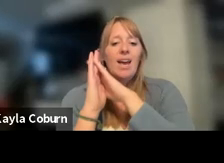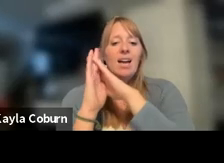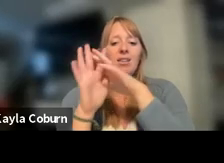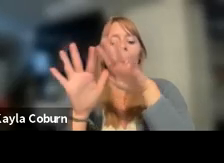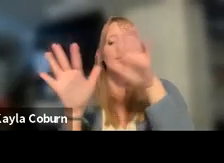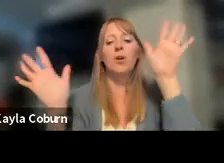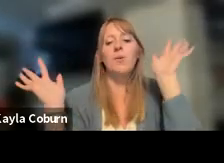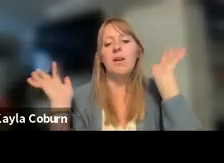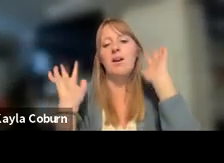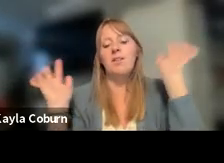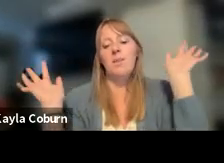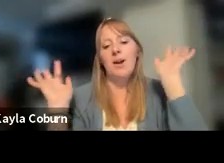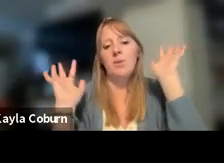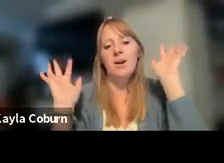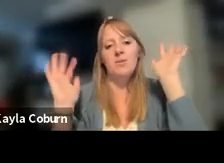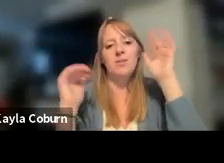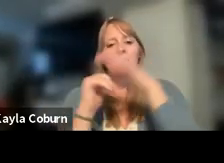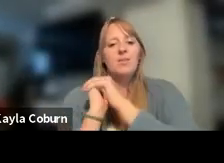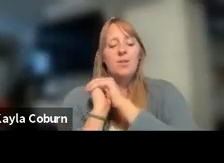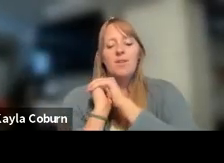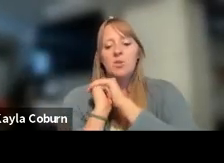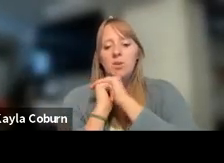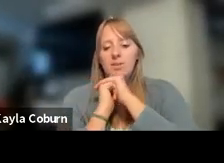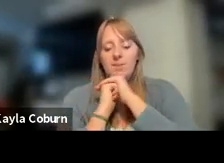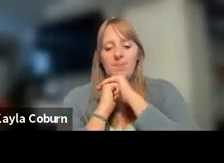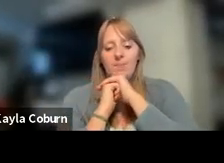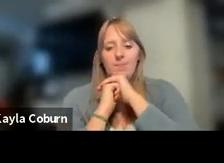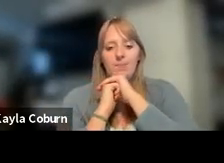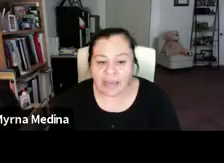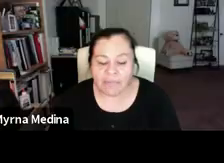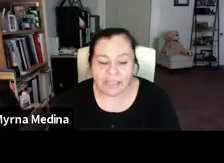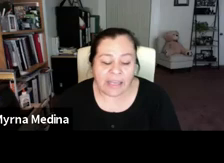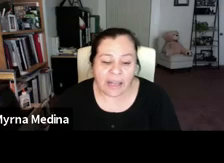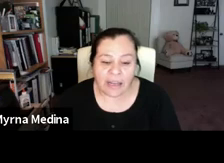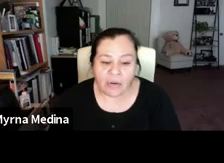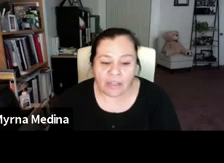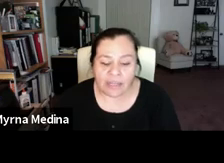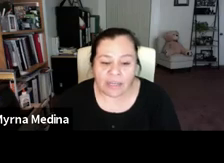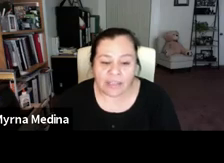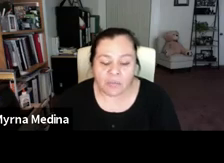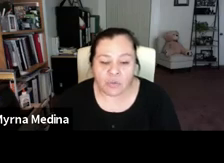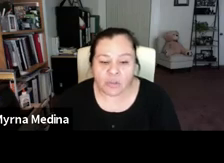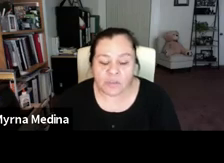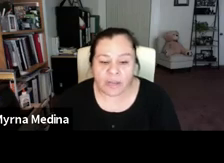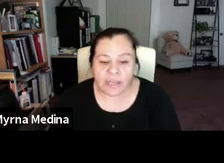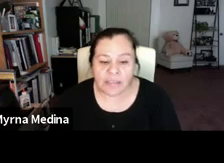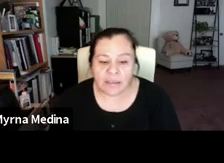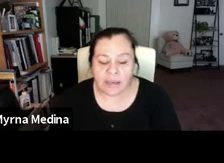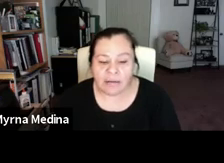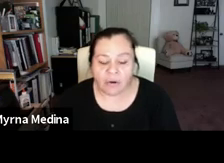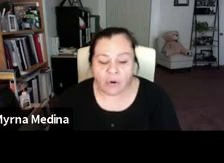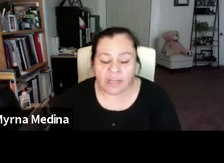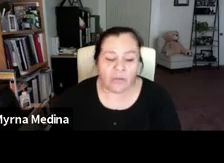she has a lot more going on in the background with visuals. Y ella lo que tiene es muchos